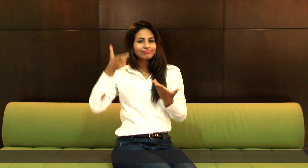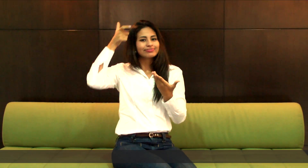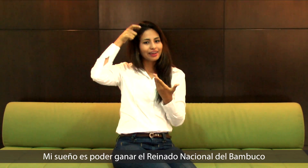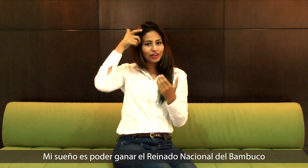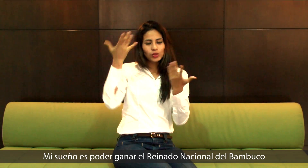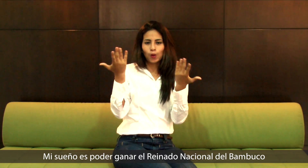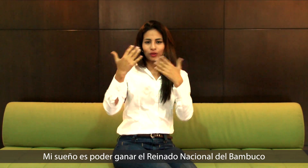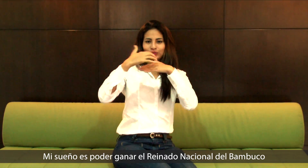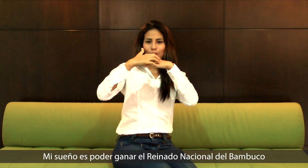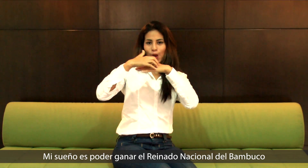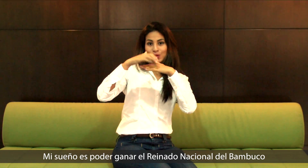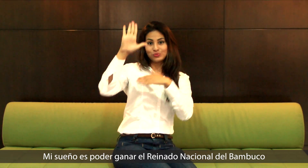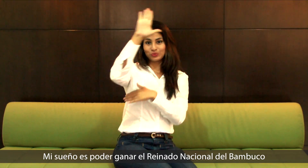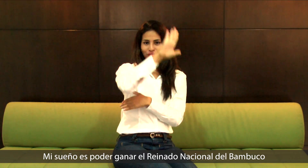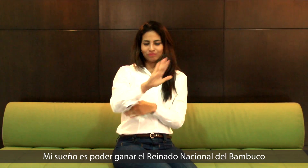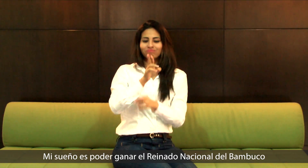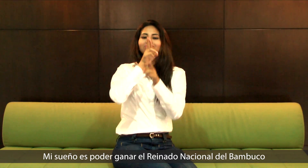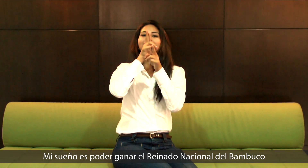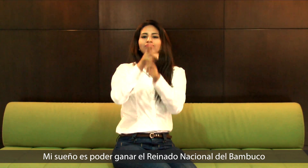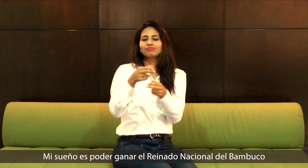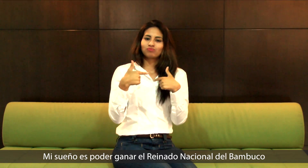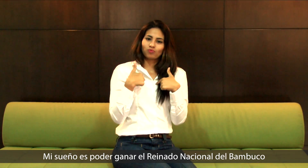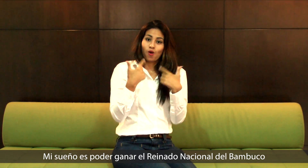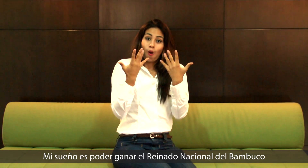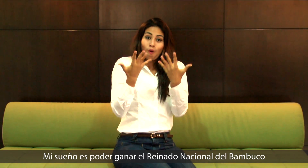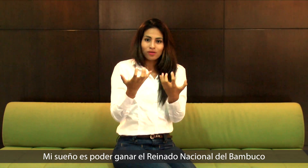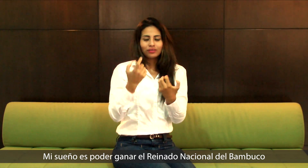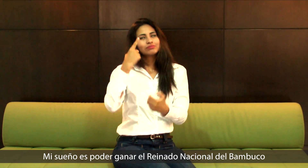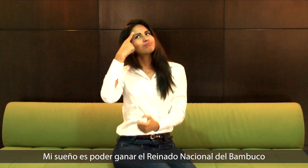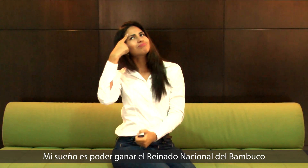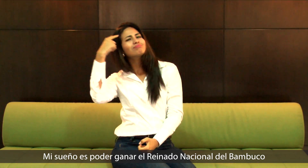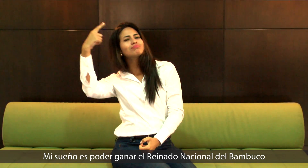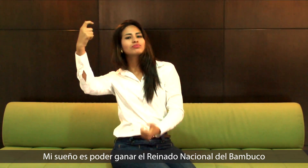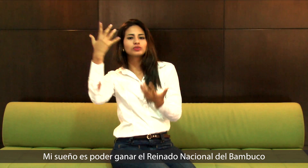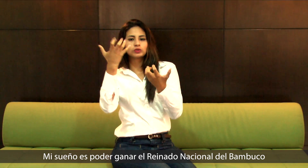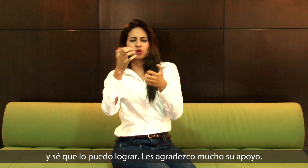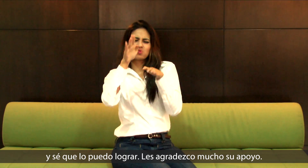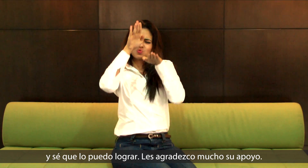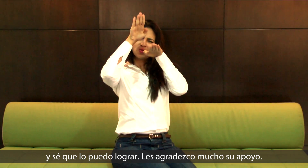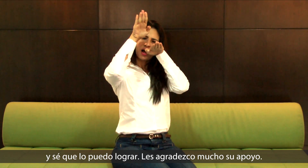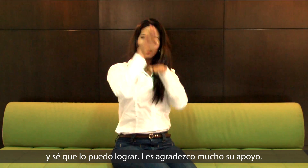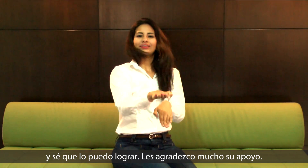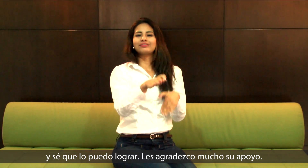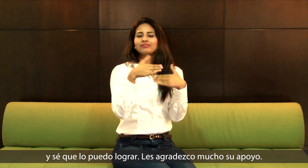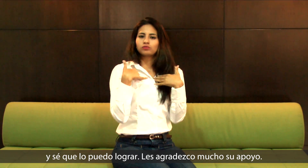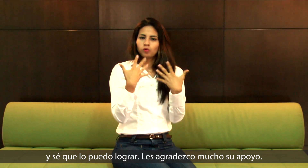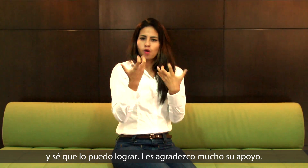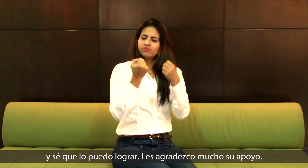Mi sueño es poder ganar el reinado nacional del bambuco y sé que lo puedo lograr.